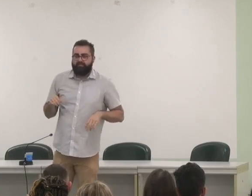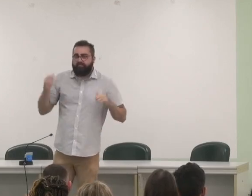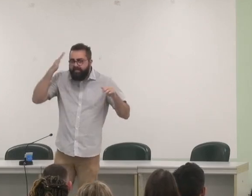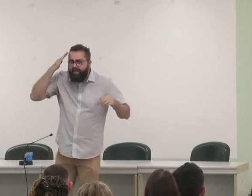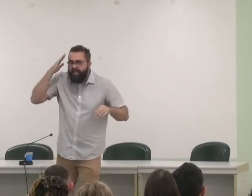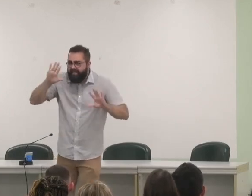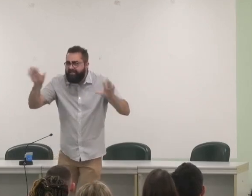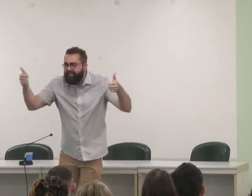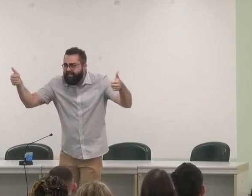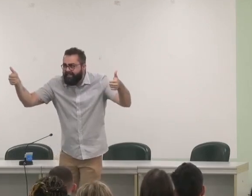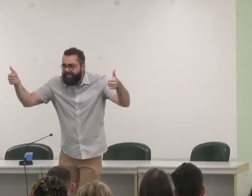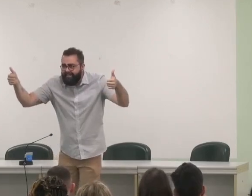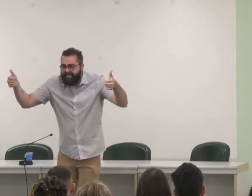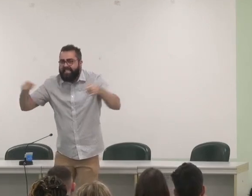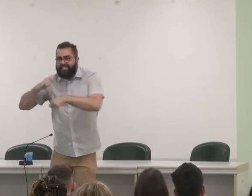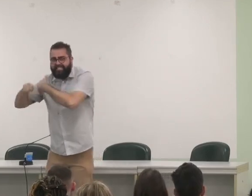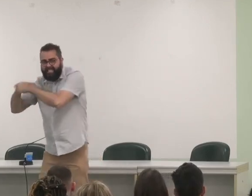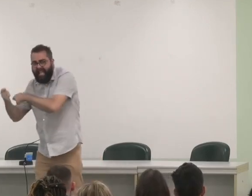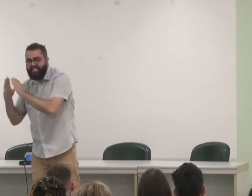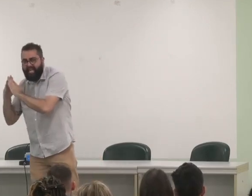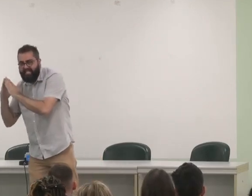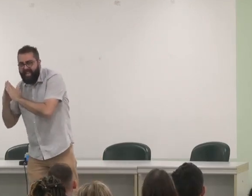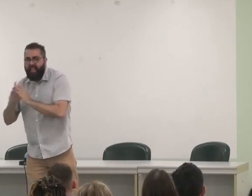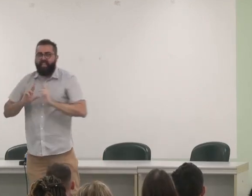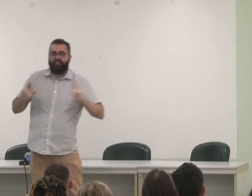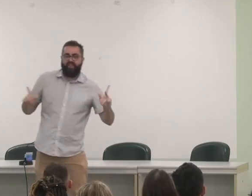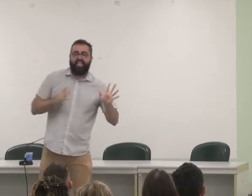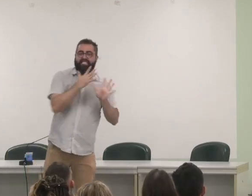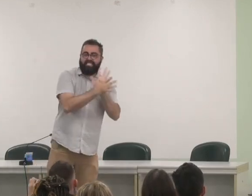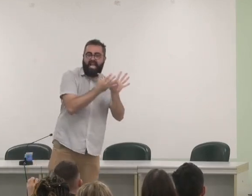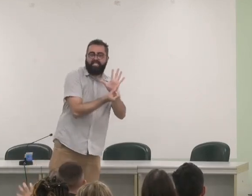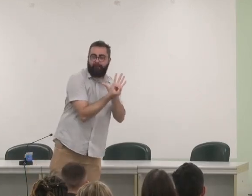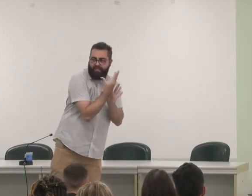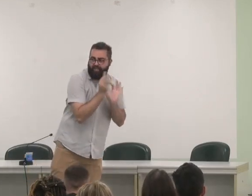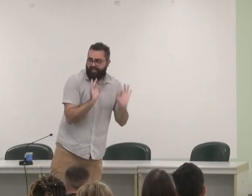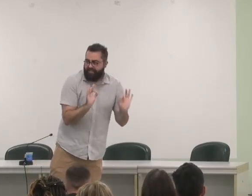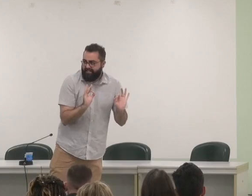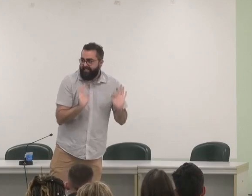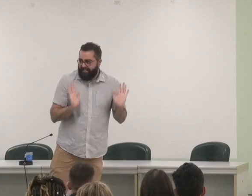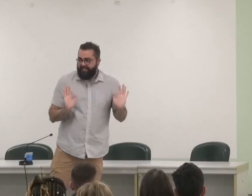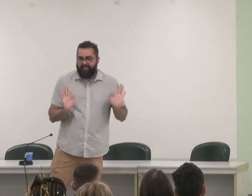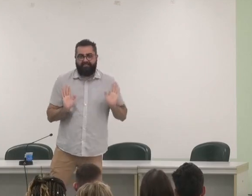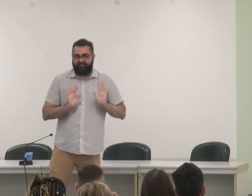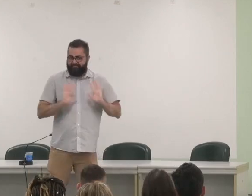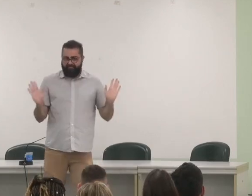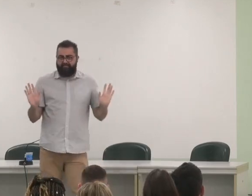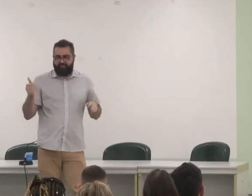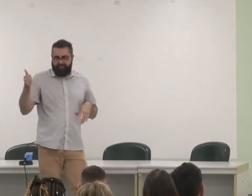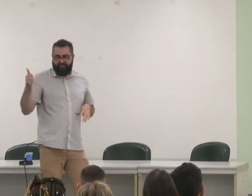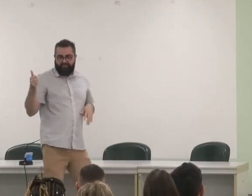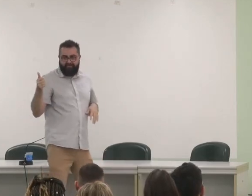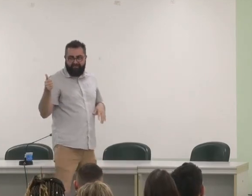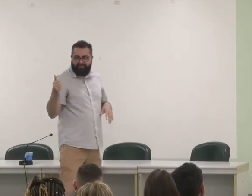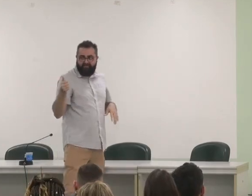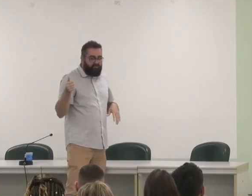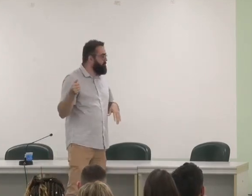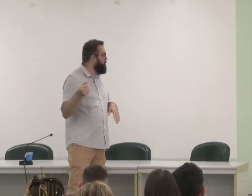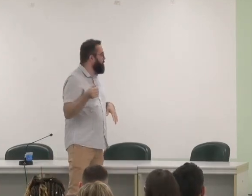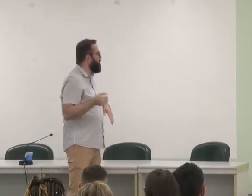bem até aí? Tá claro? Então, a gente tem sinais domésticos, que não são as mesmas coisas do que nós estamos nos referenciando